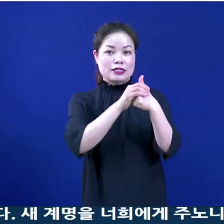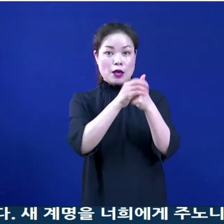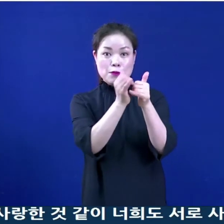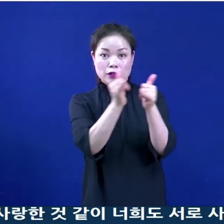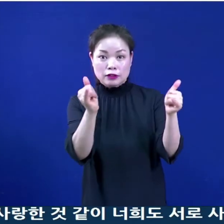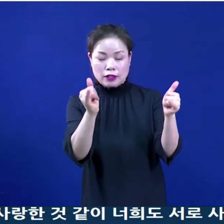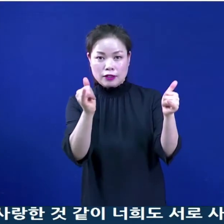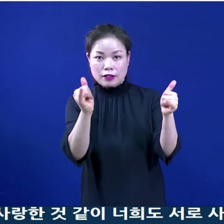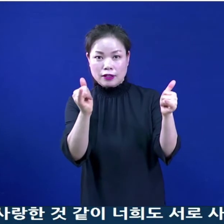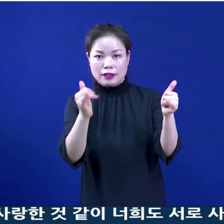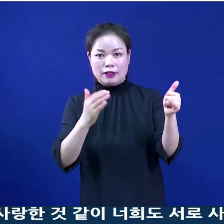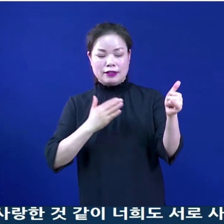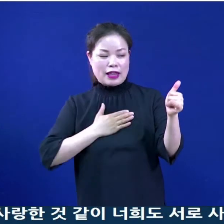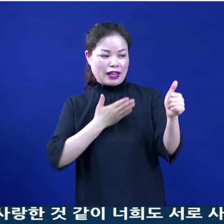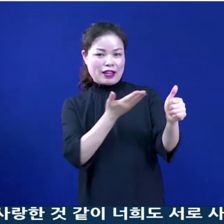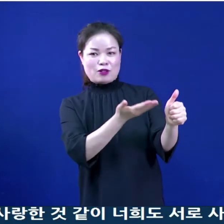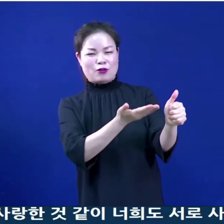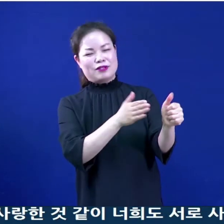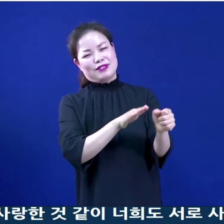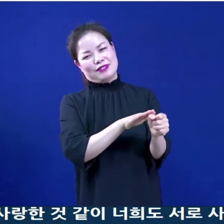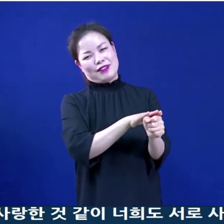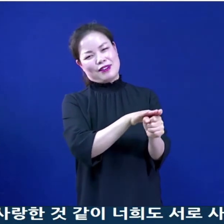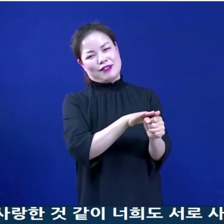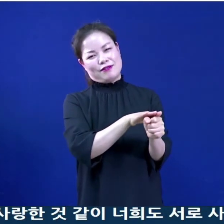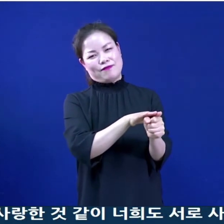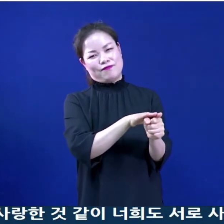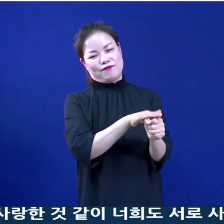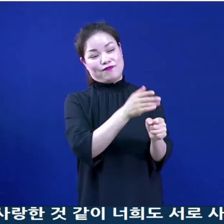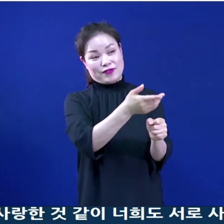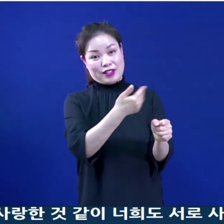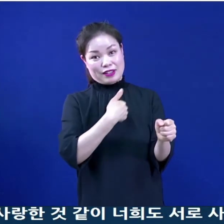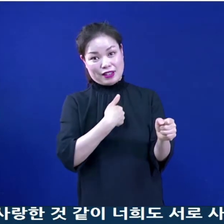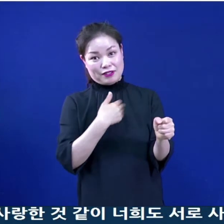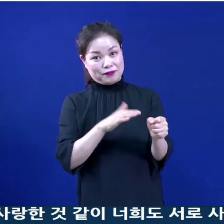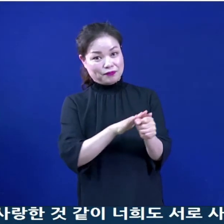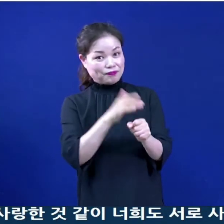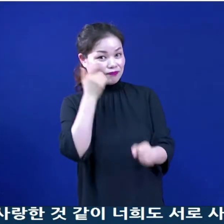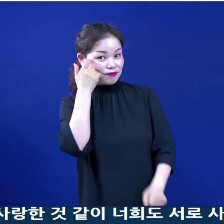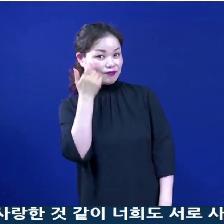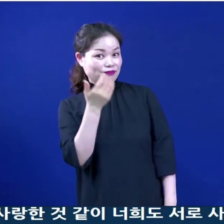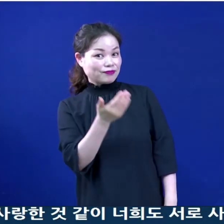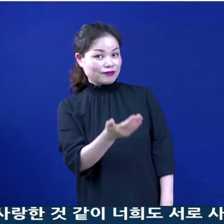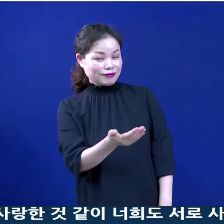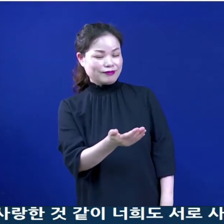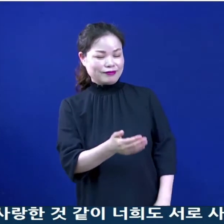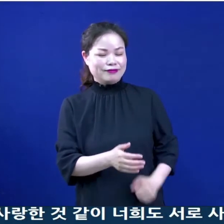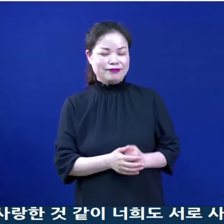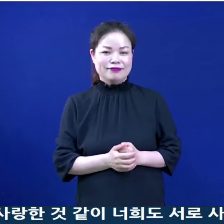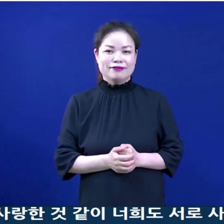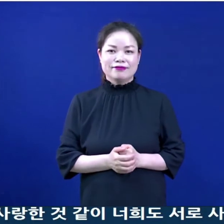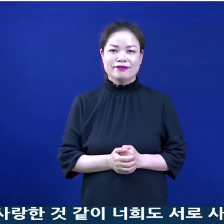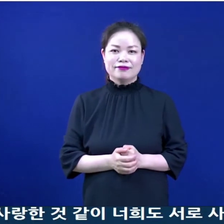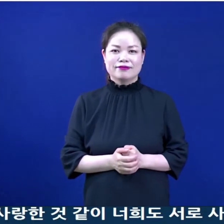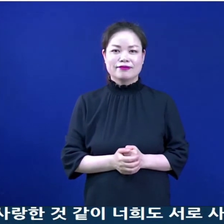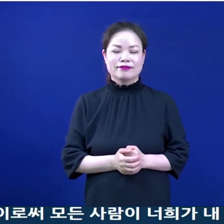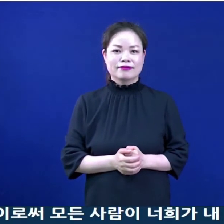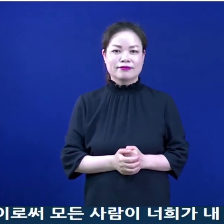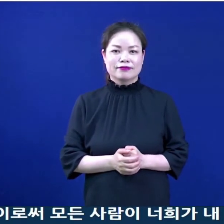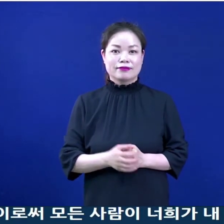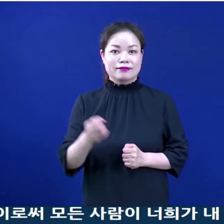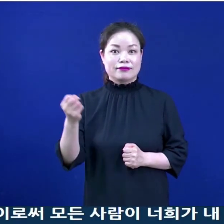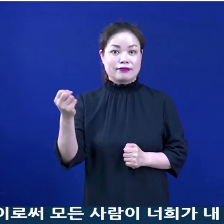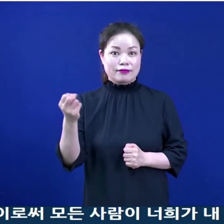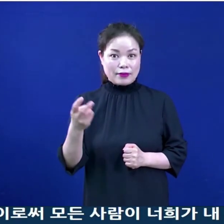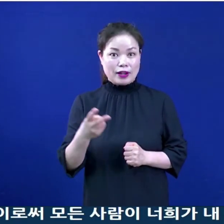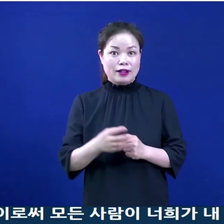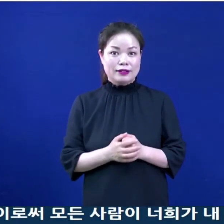세우시면서 내가 너를 사랑하느냐, 네가 나를 사랑하느냐라고 물은 겁니다. 이제 다시